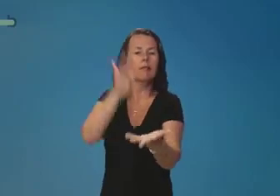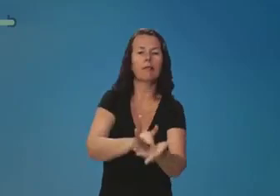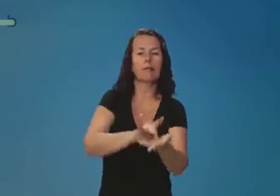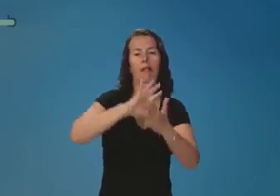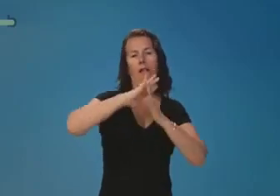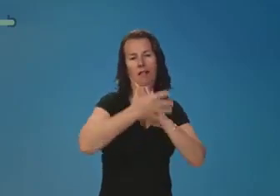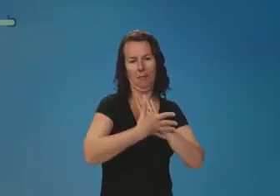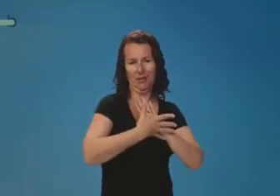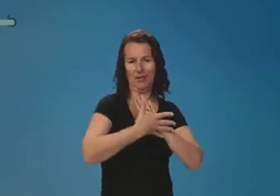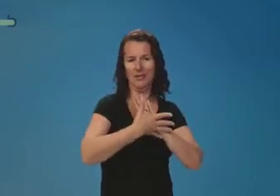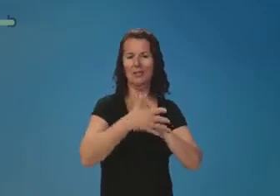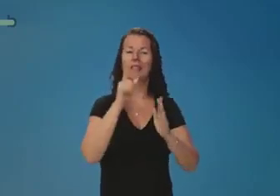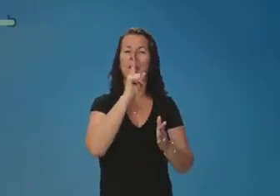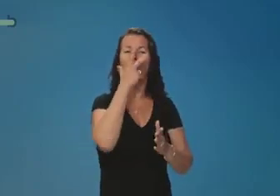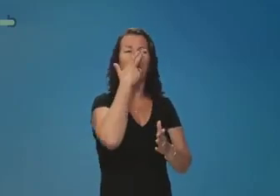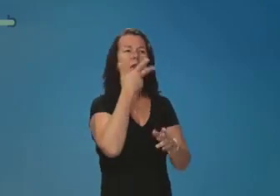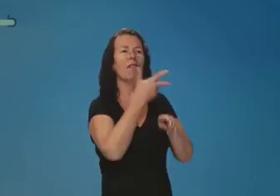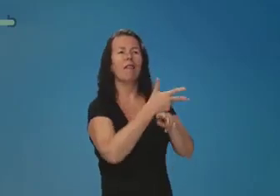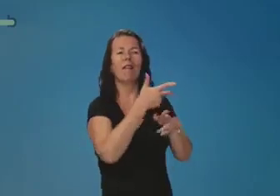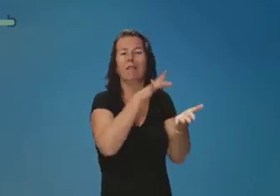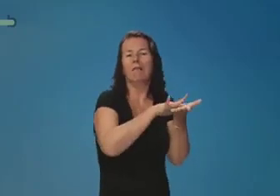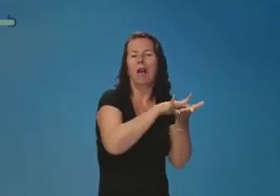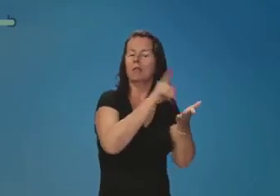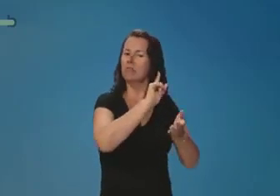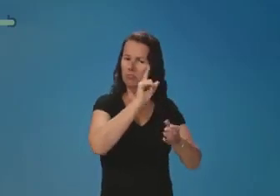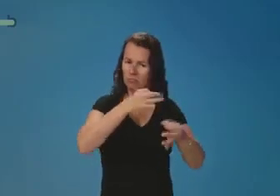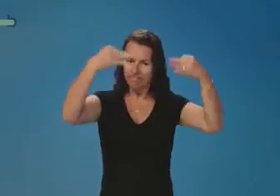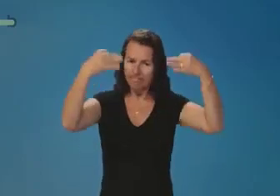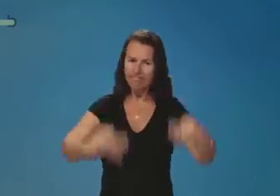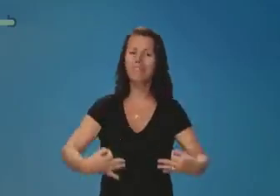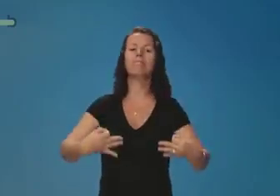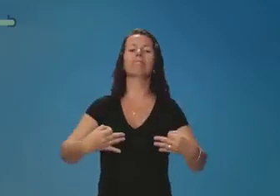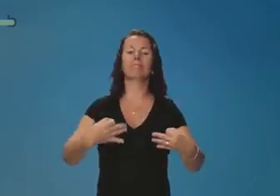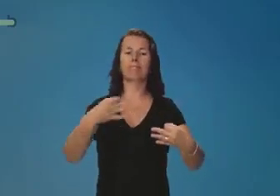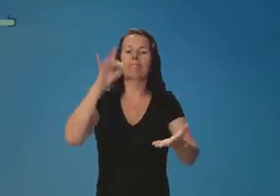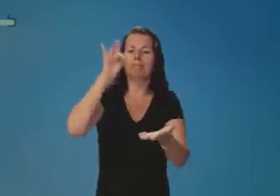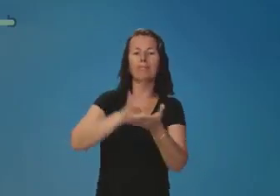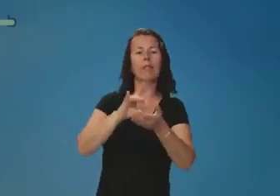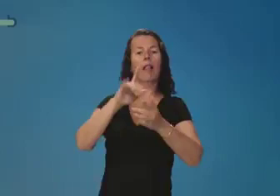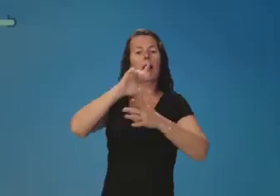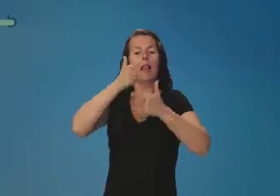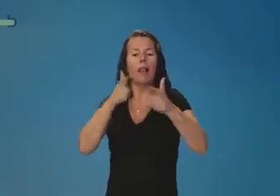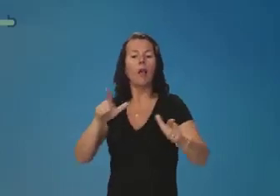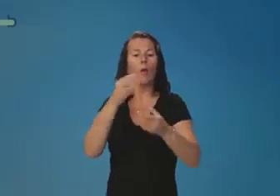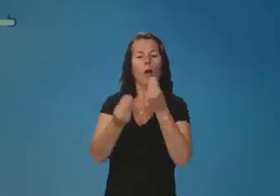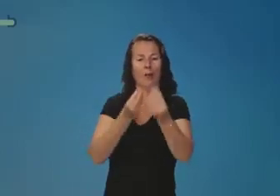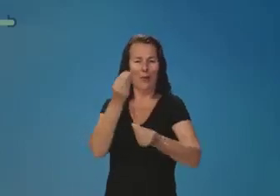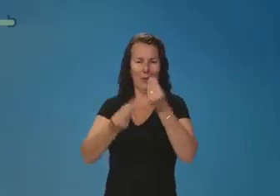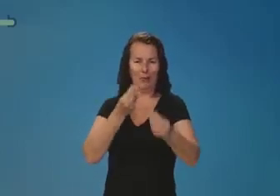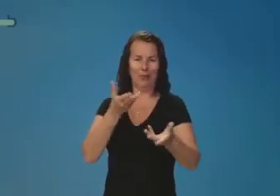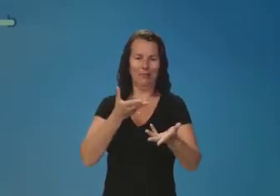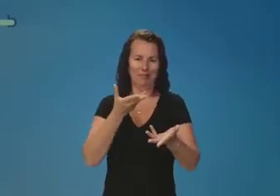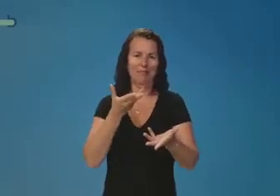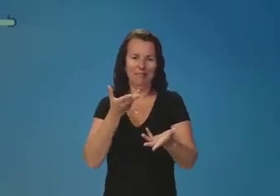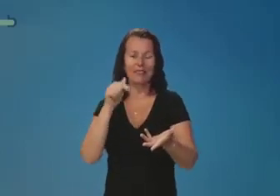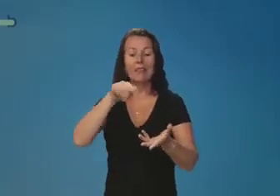espontâneos, ou seja, não houve falseamento ou controle das falas para observar a língua em uso.